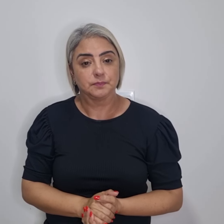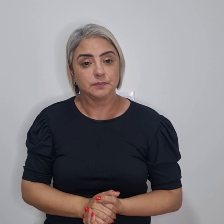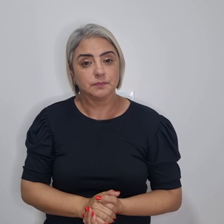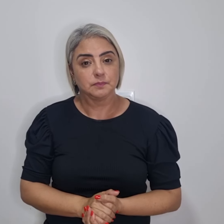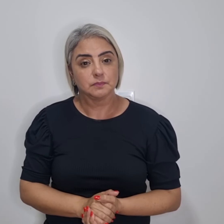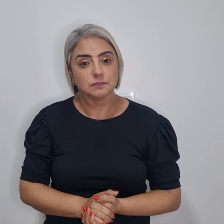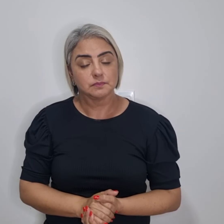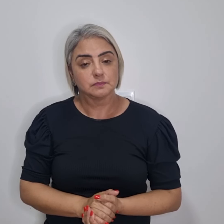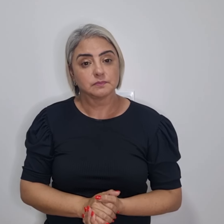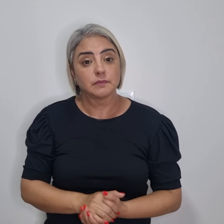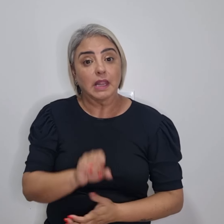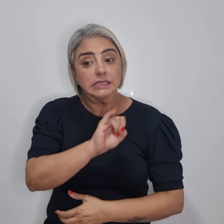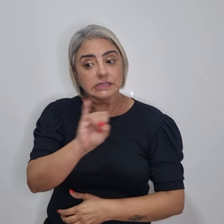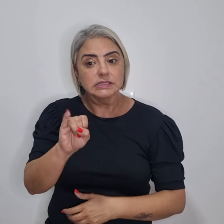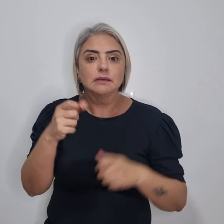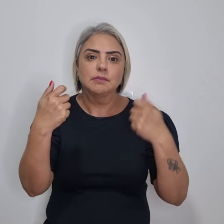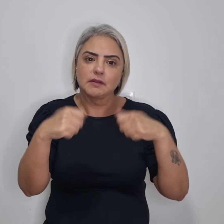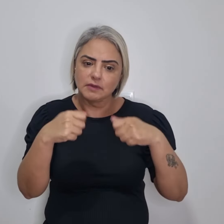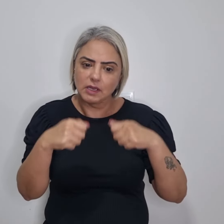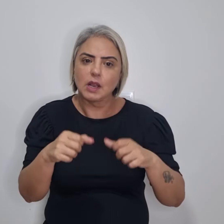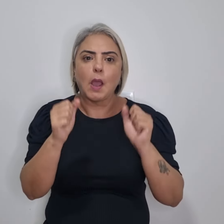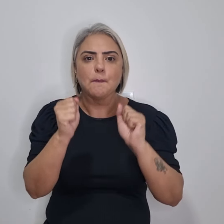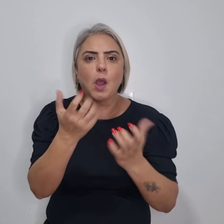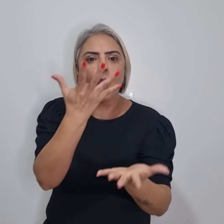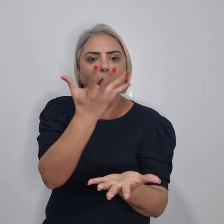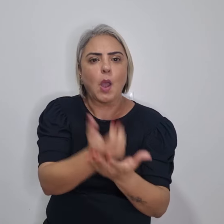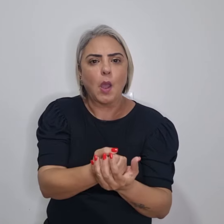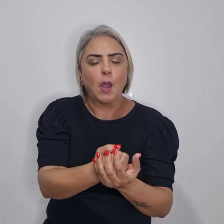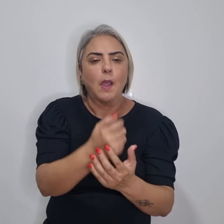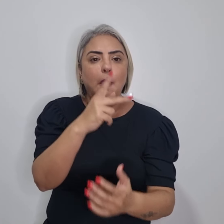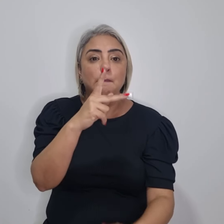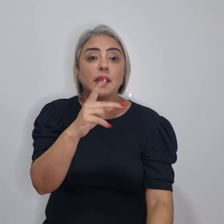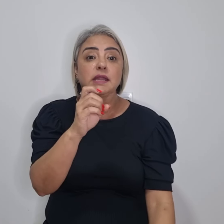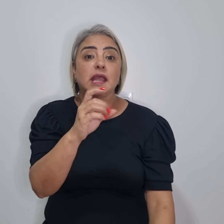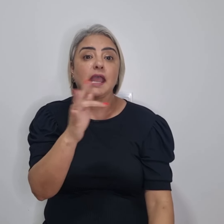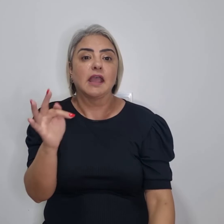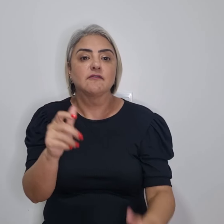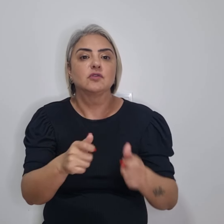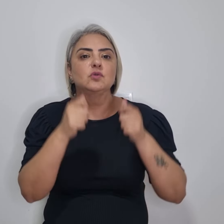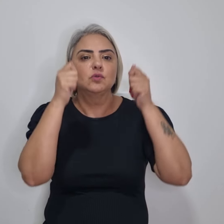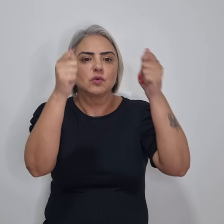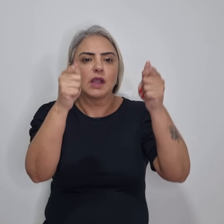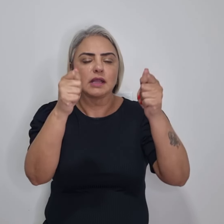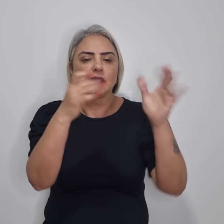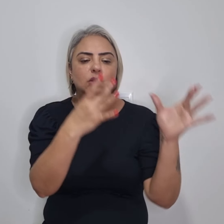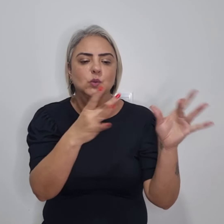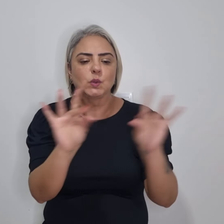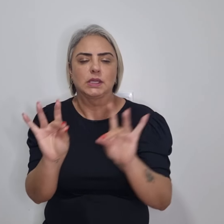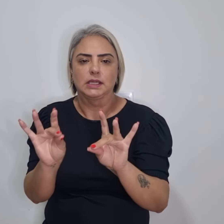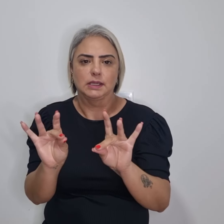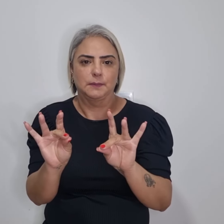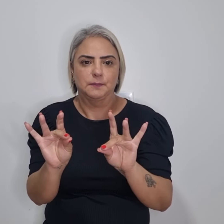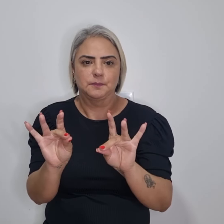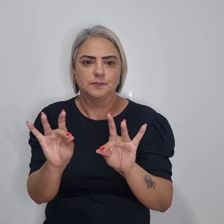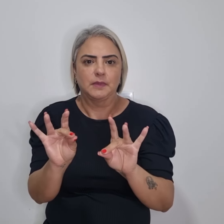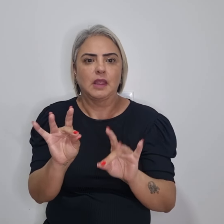Se preferir, você pode baixar o PDF desse cartaz no link. Deveria haver